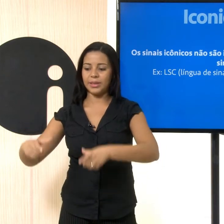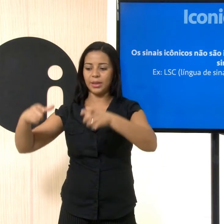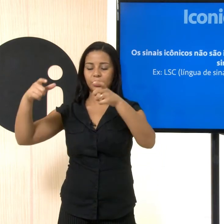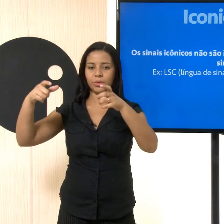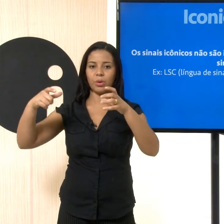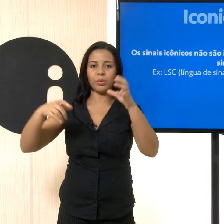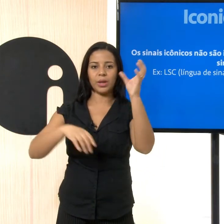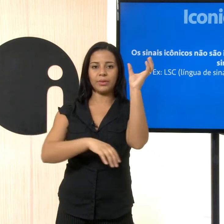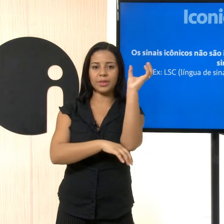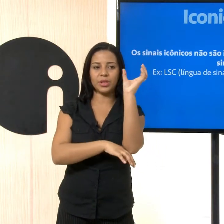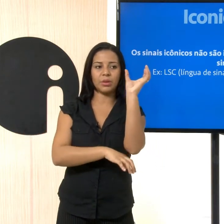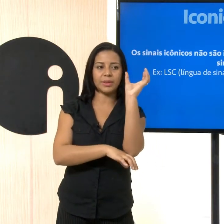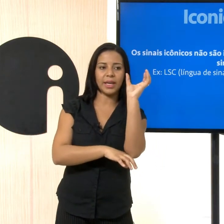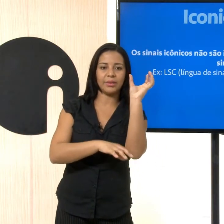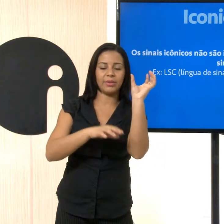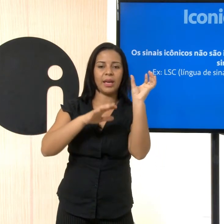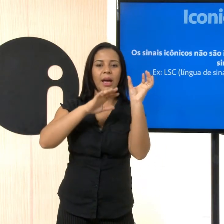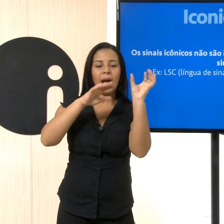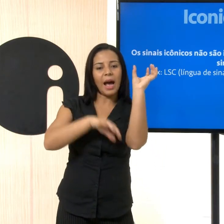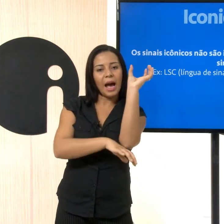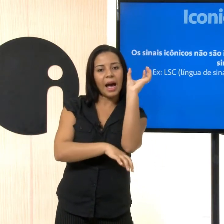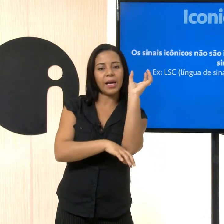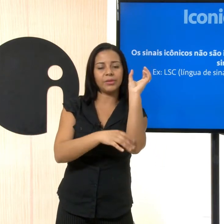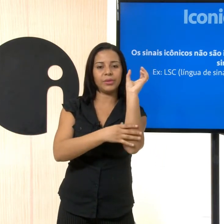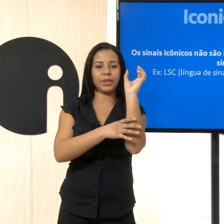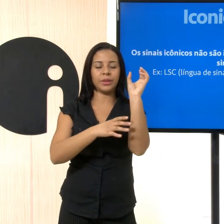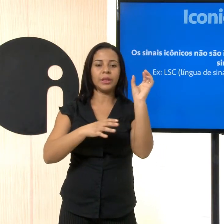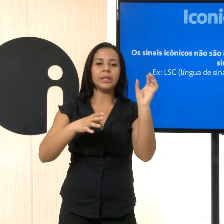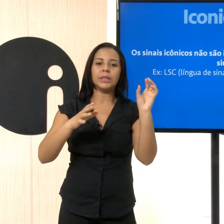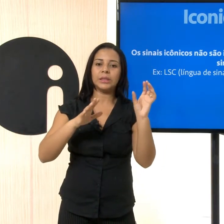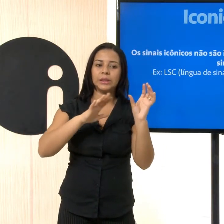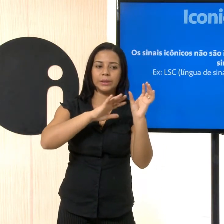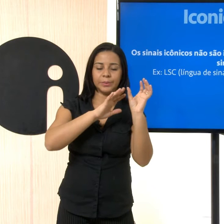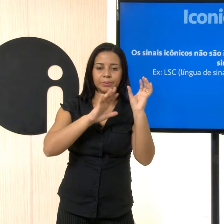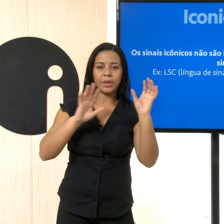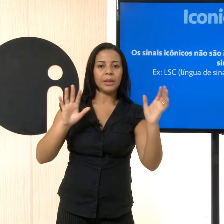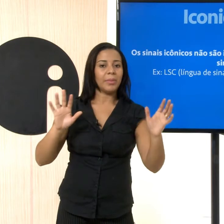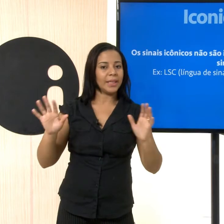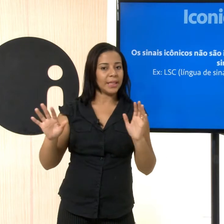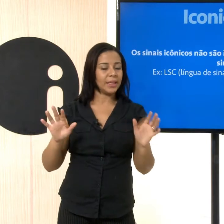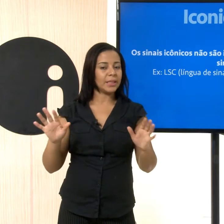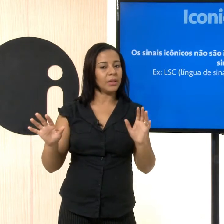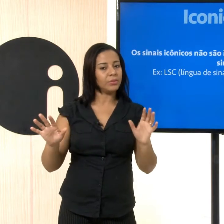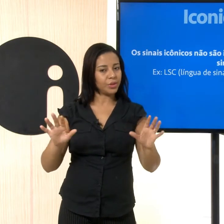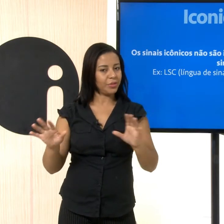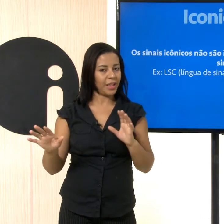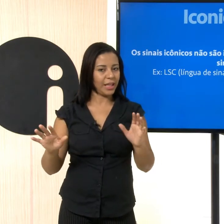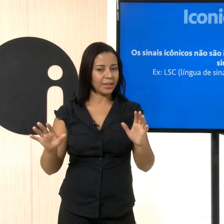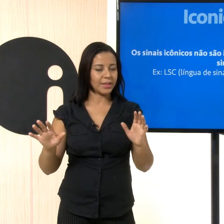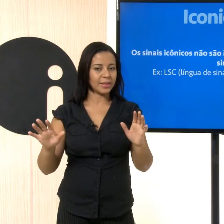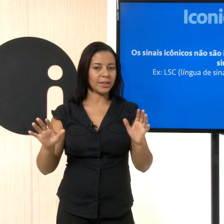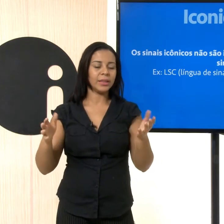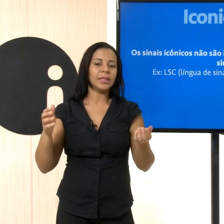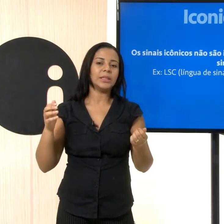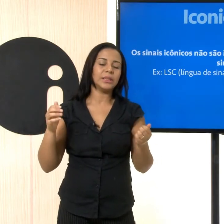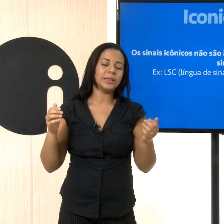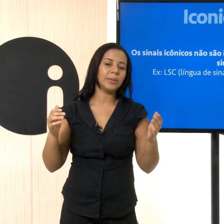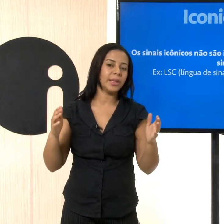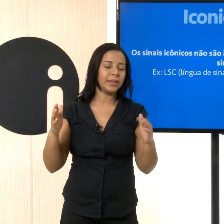representa o tronco, aqui você já consegue ver a árvore, mas eles são diferentes. Também